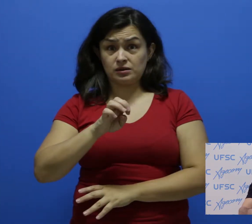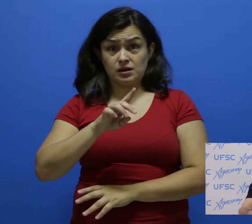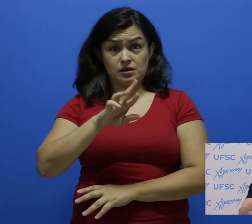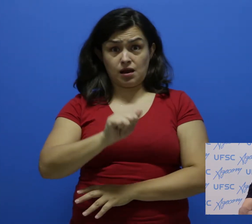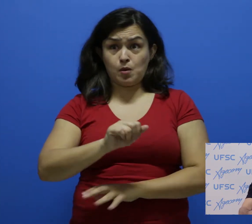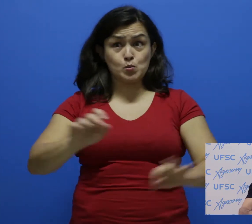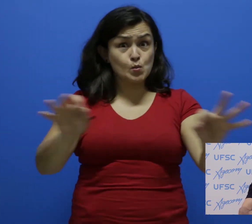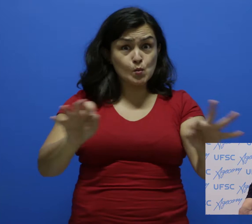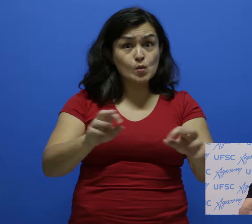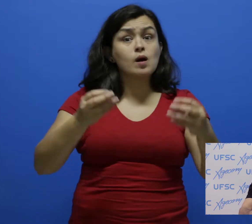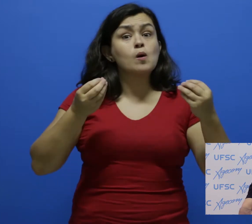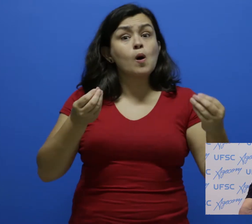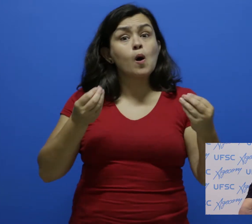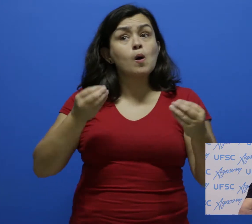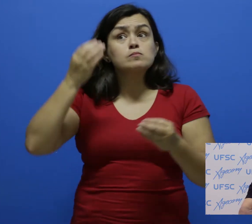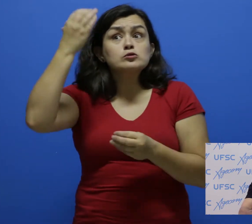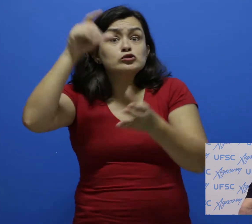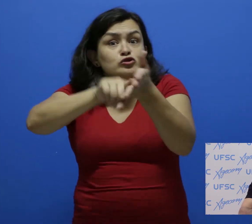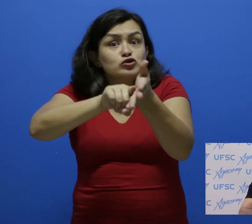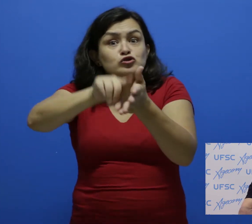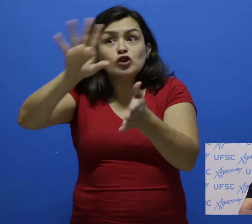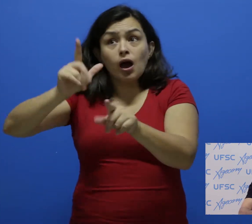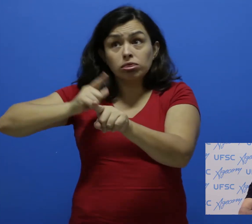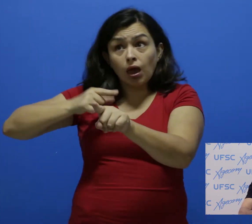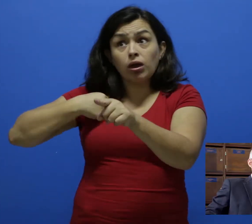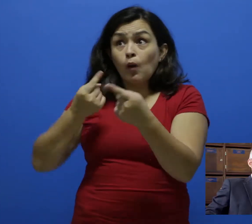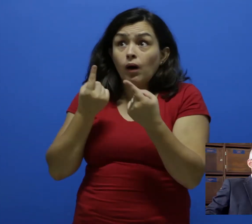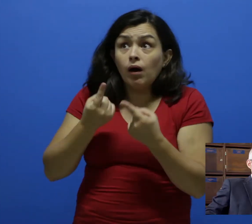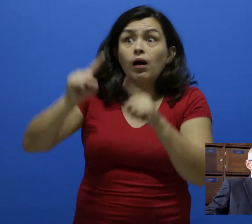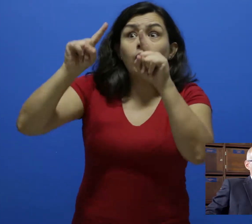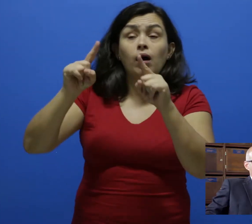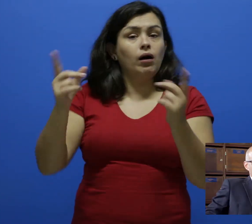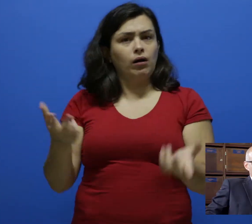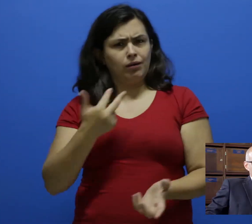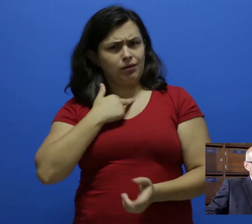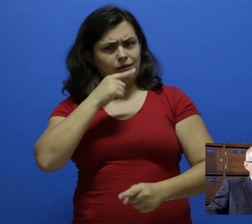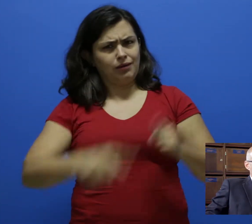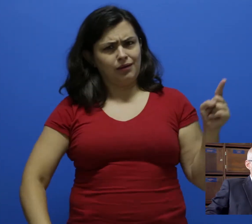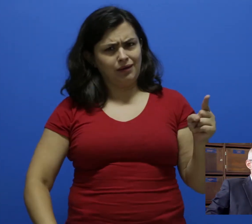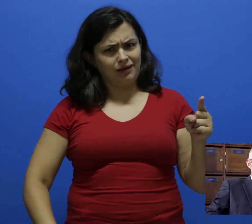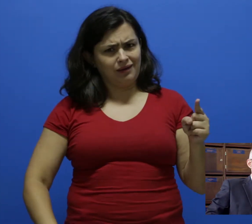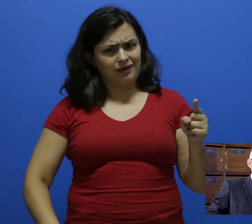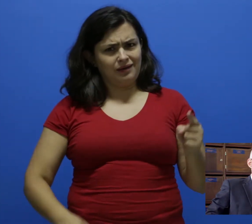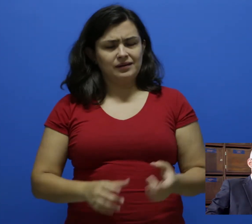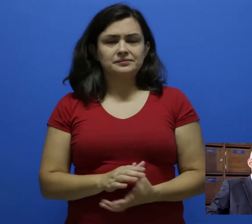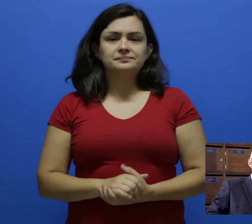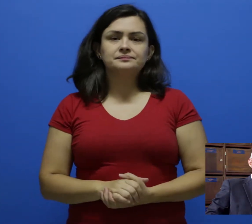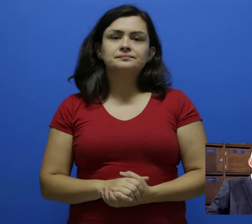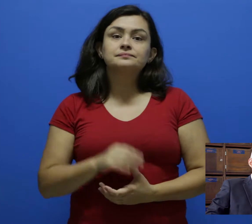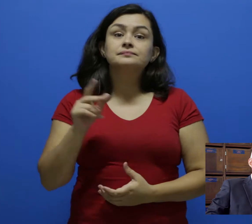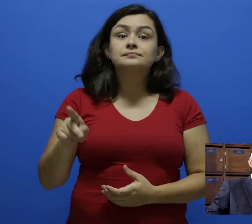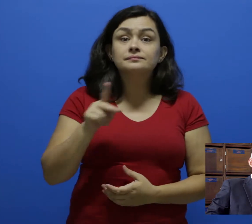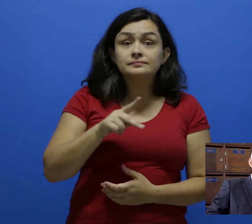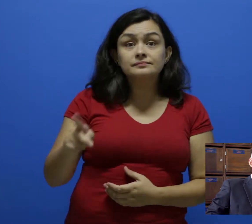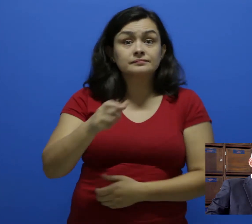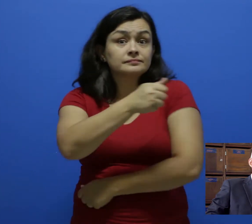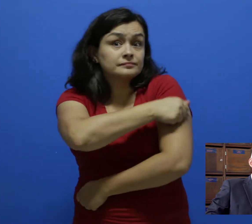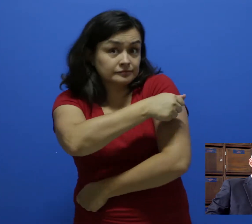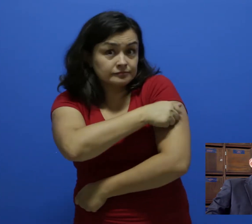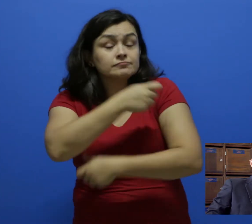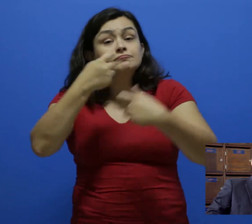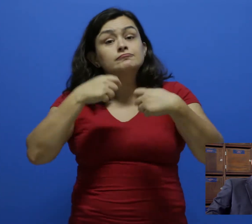no sentido amplo de ciência de qualidade. Professores e alunos devem obedecer a